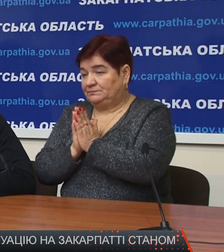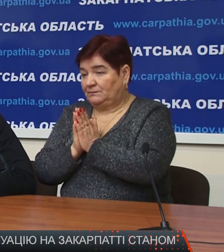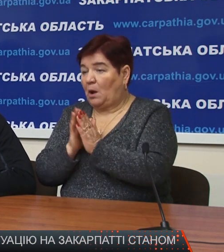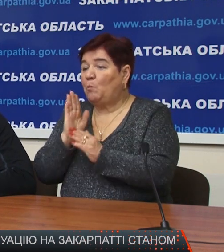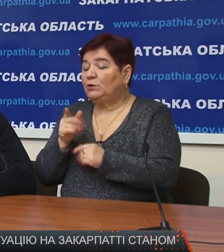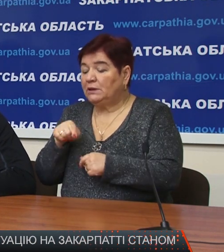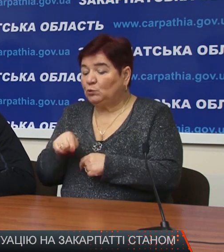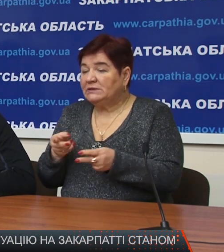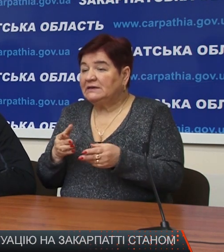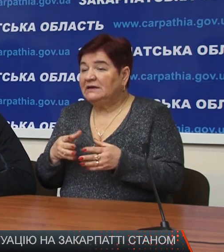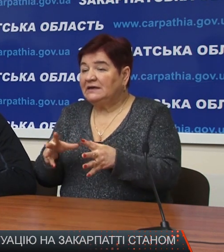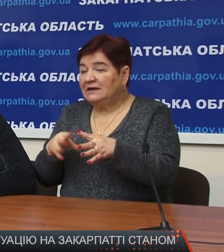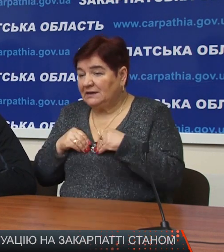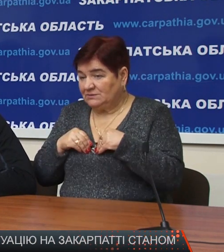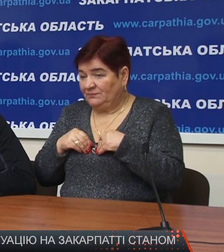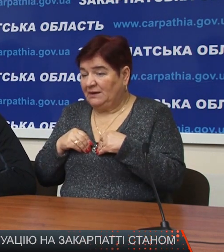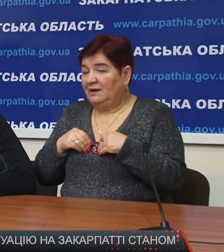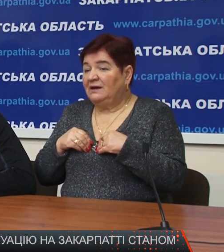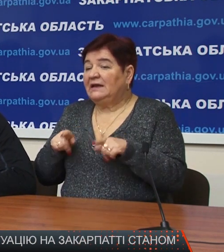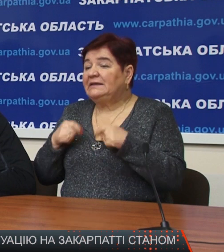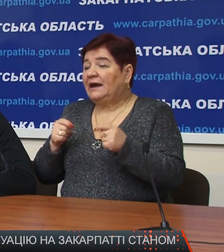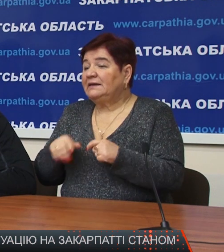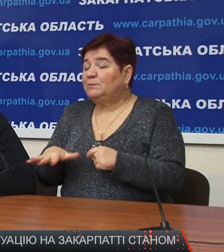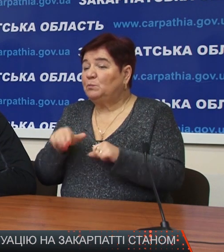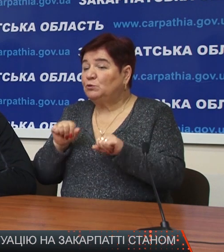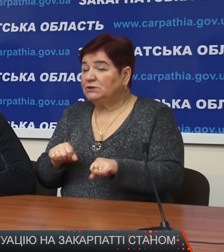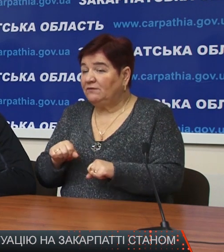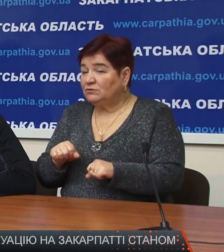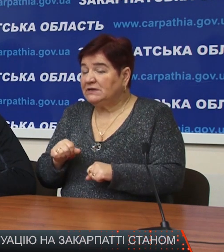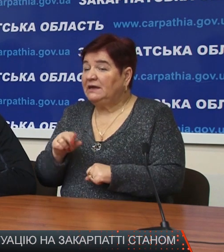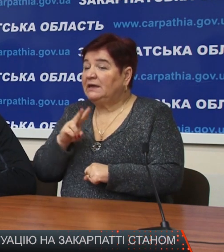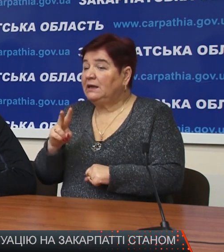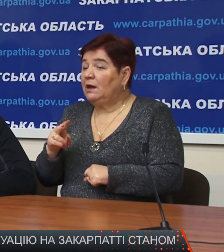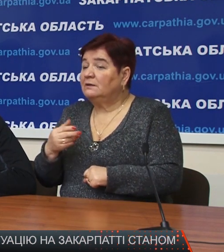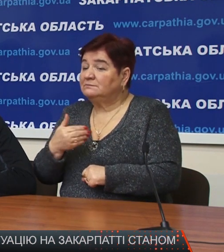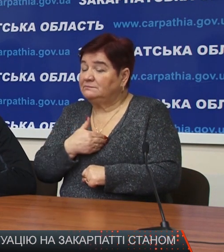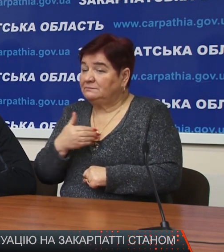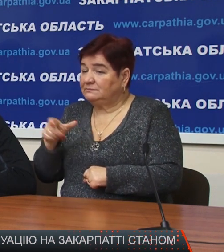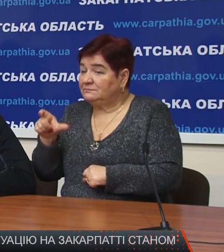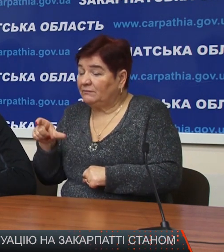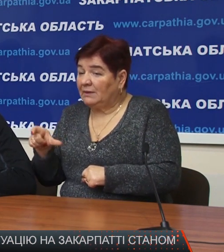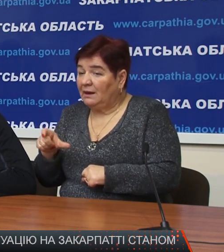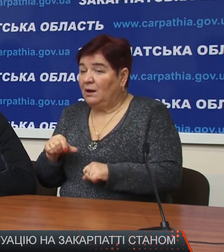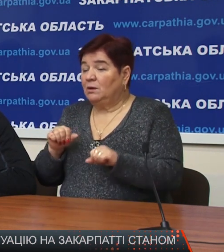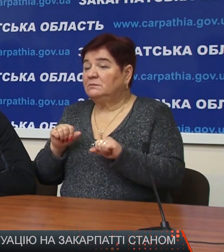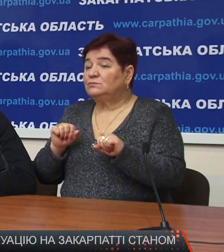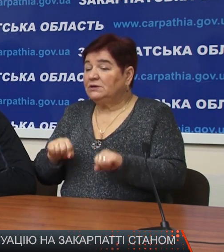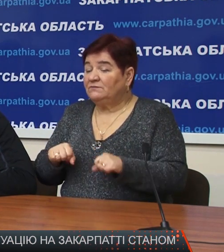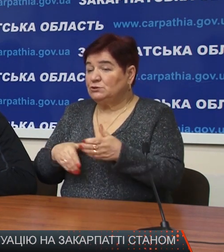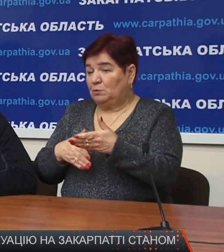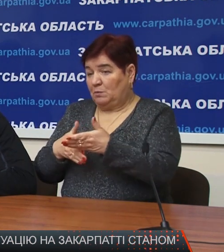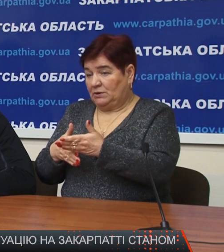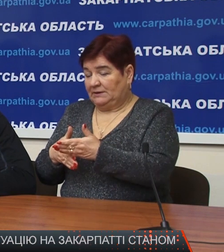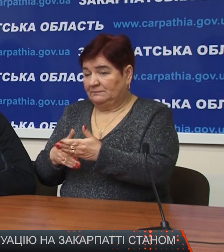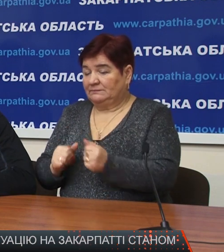надайте можливість тим громадянам, які в'їхали на територію області, хочуть тут залишитися, можливість їм допомогти.